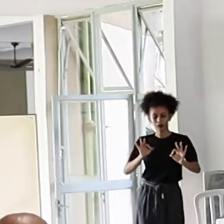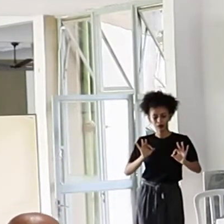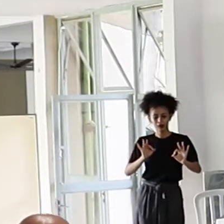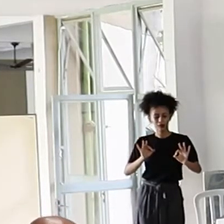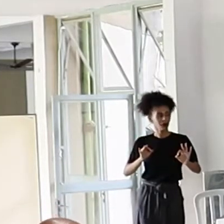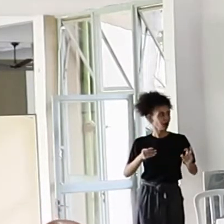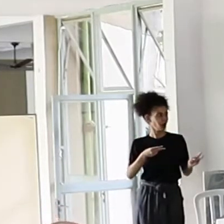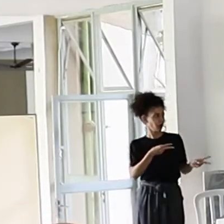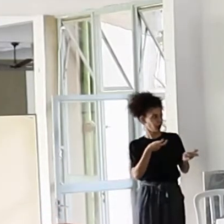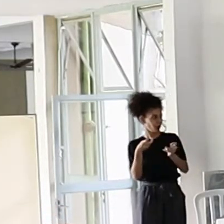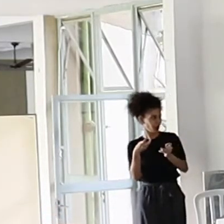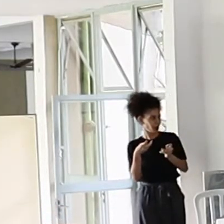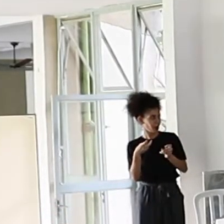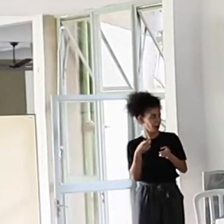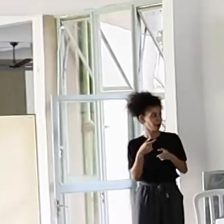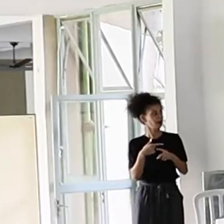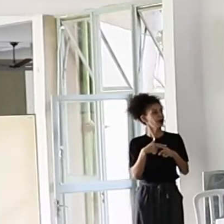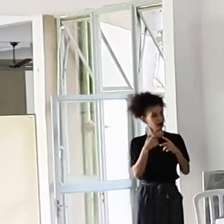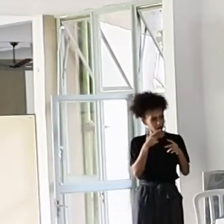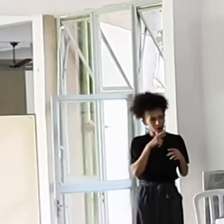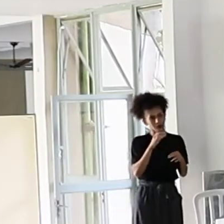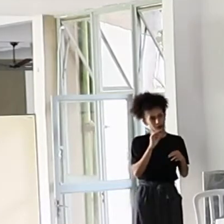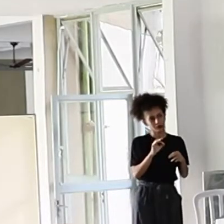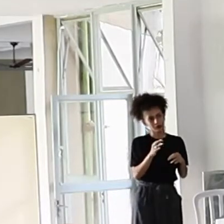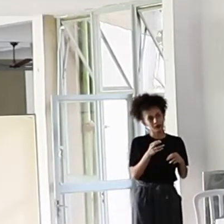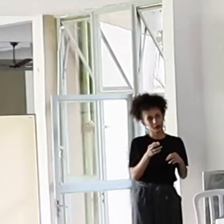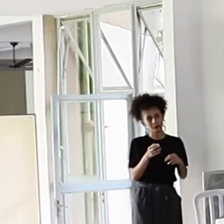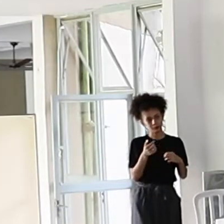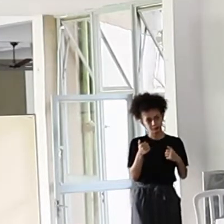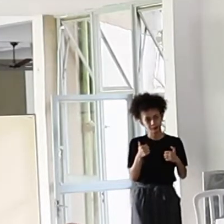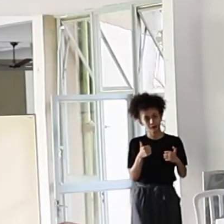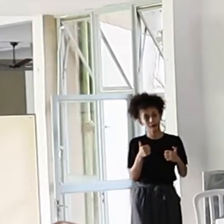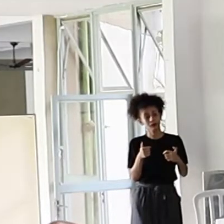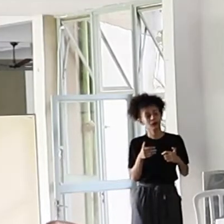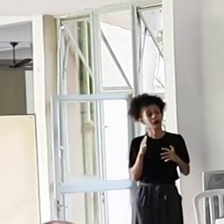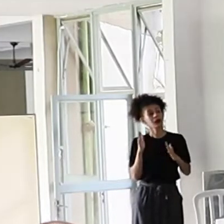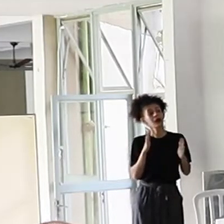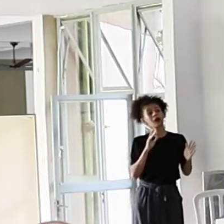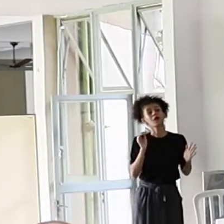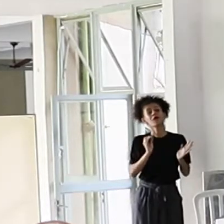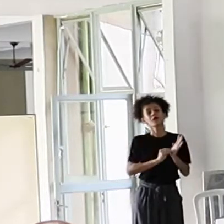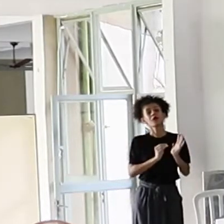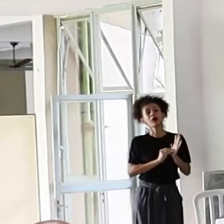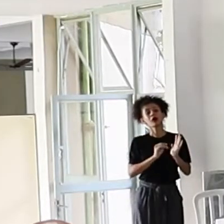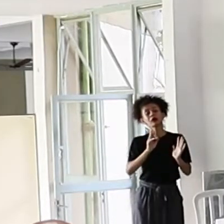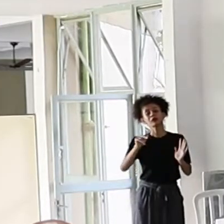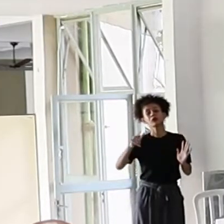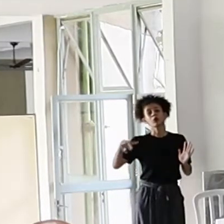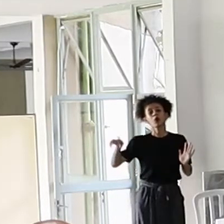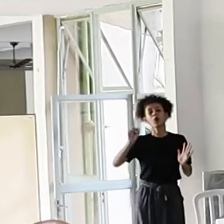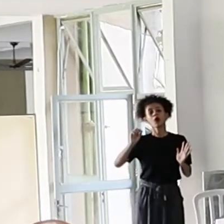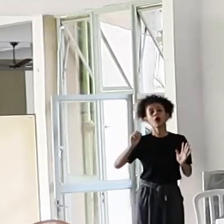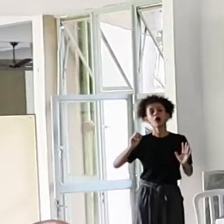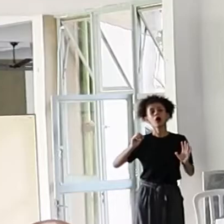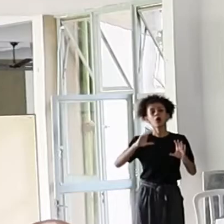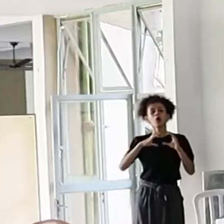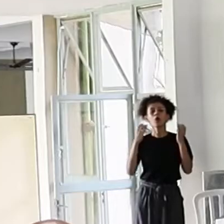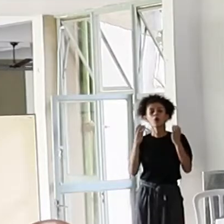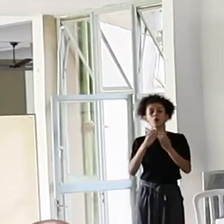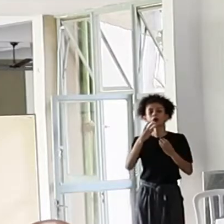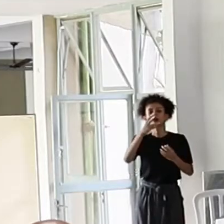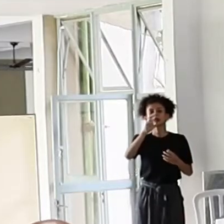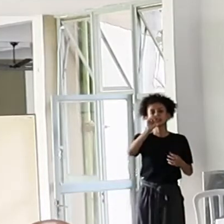cobrar eles conseguem se organizar e de fato eles são bem sucedidos é o que não acontece por exemplo na